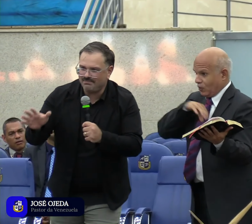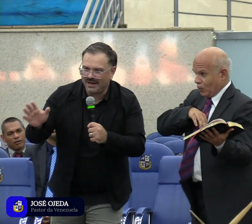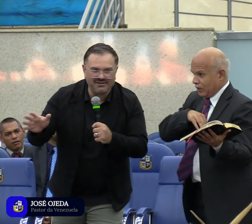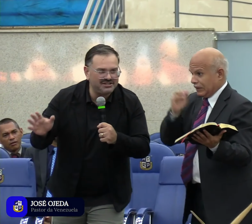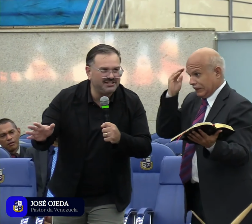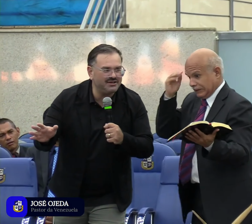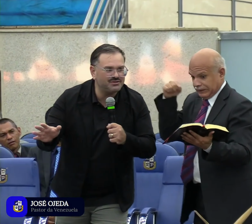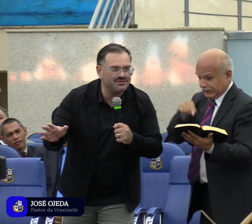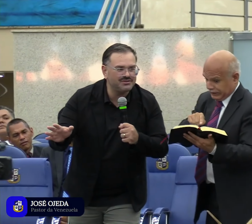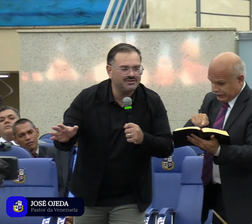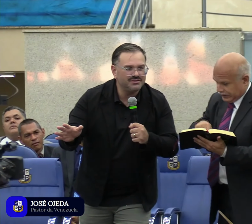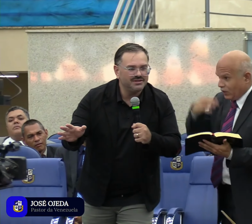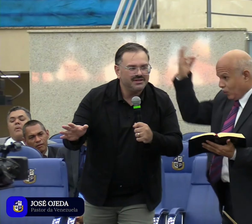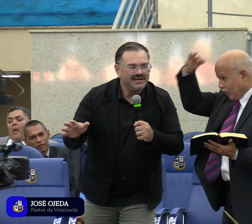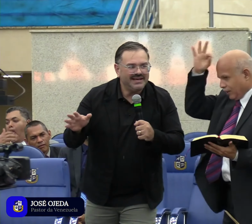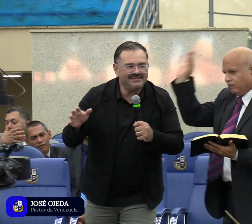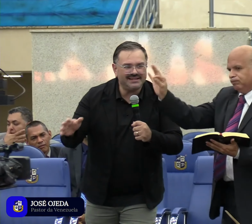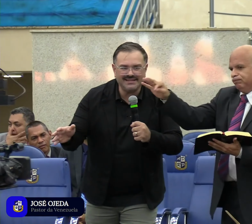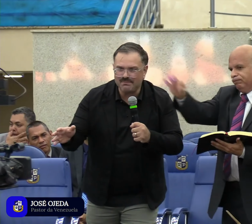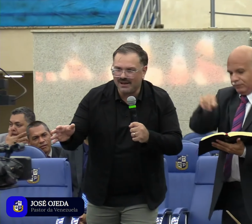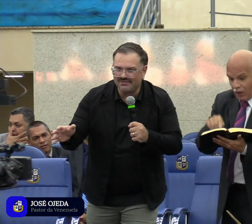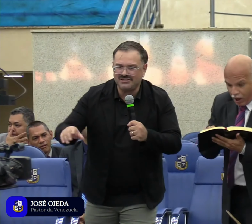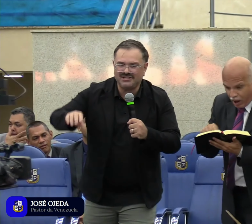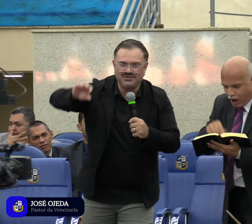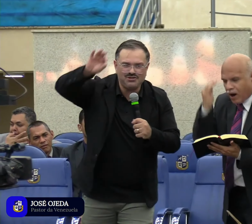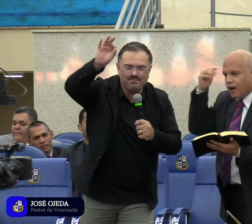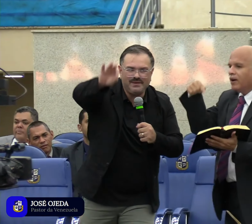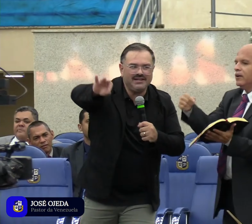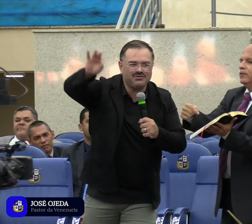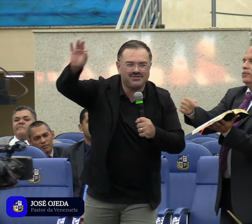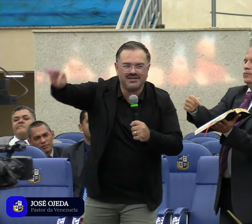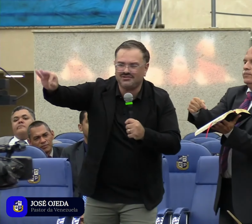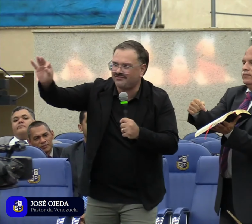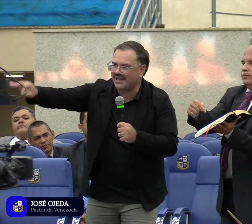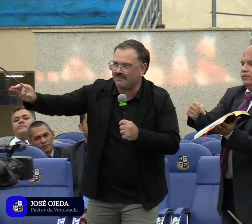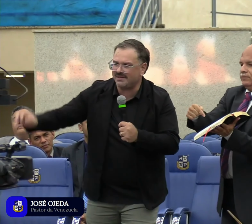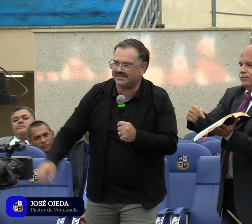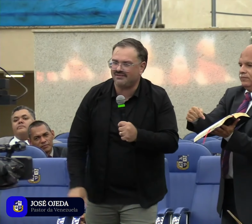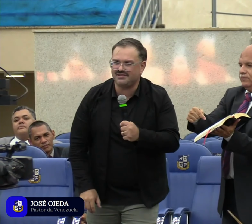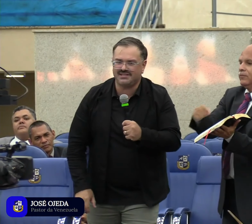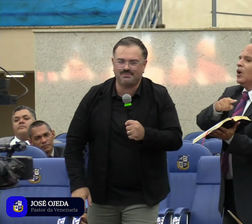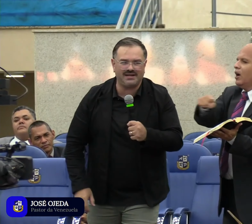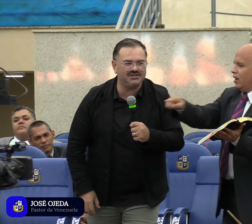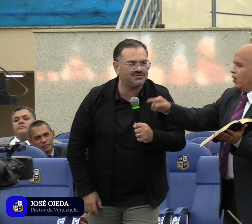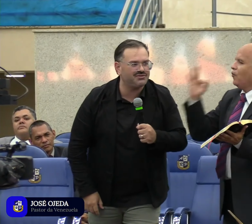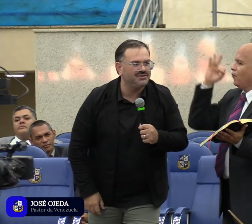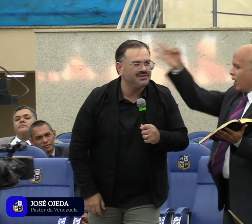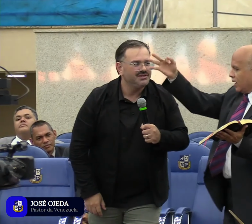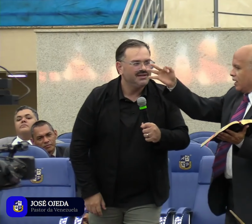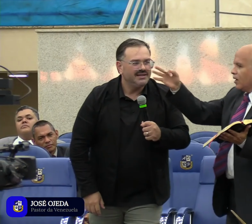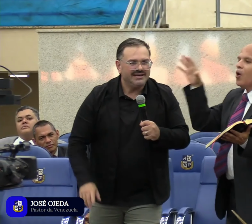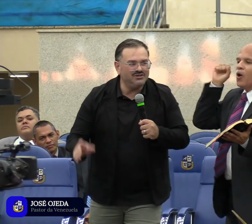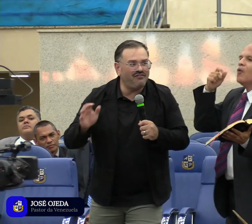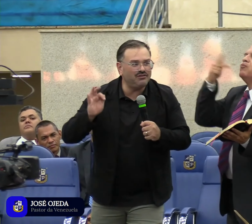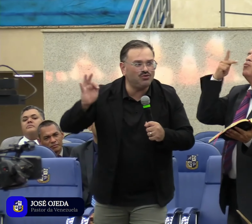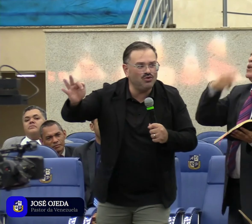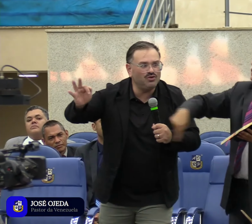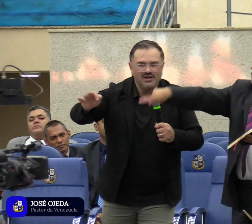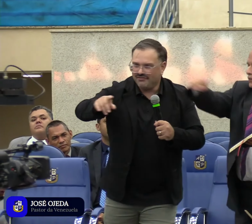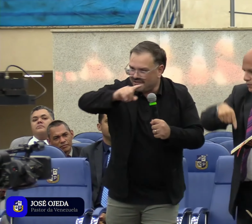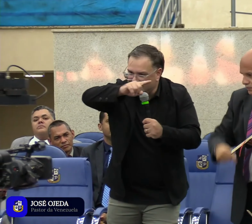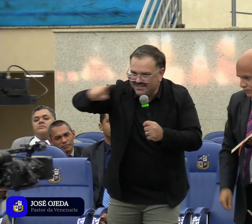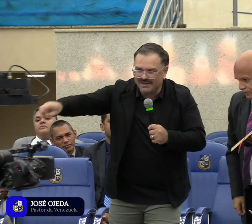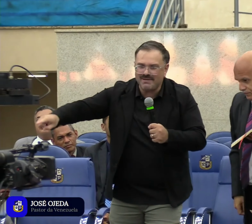conhecer a palavra de Deus, entender a palavra de Deus, e o Espírito Santo vai capacitar vocês para isso. E no